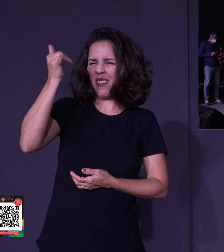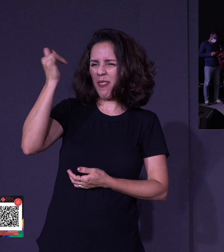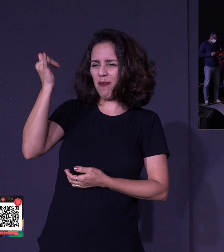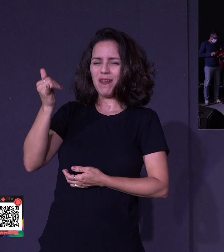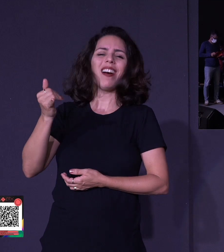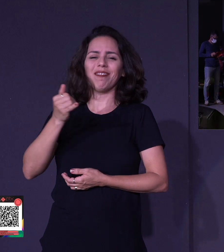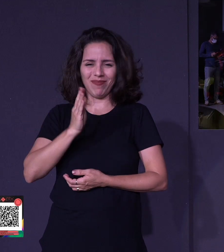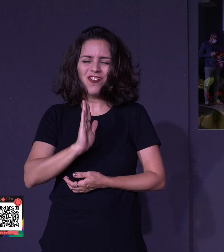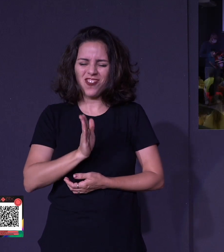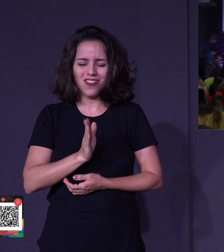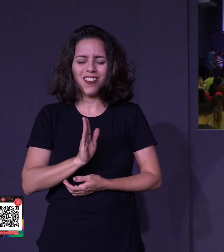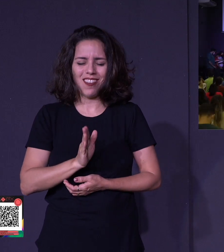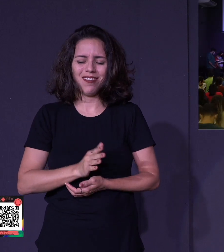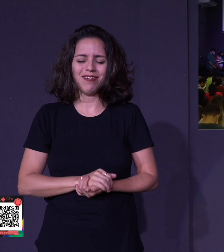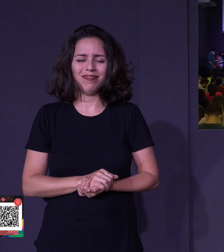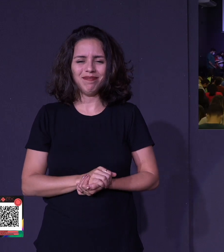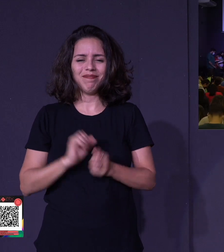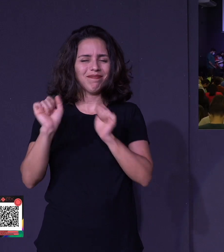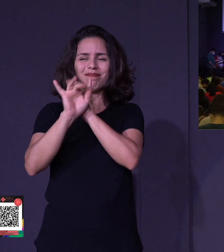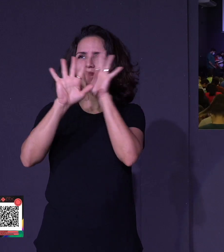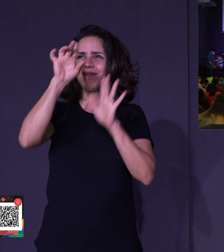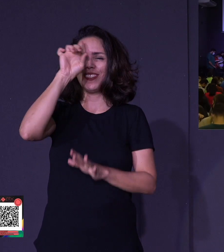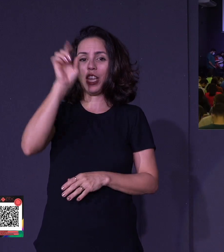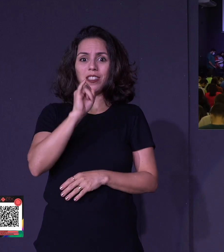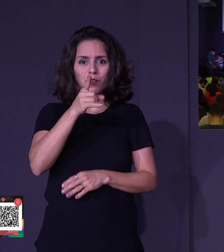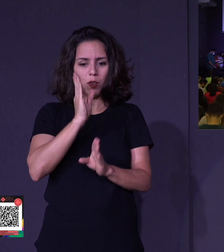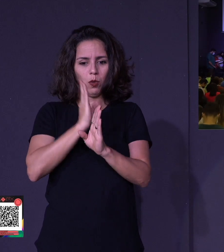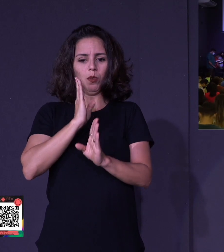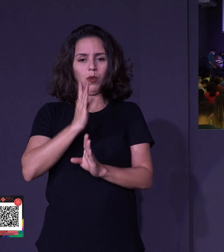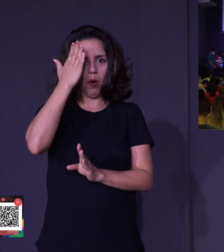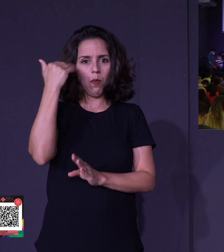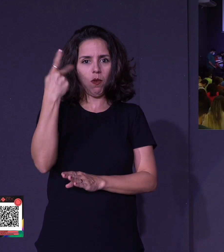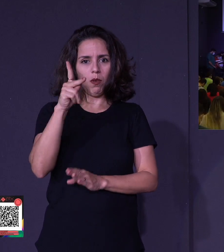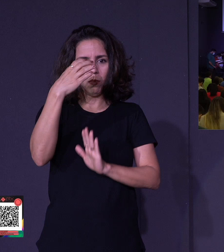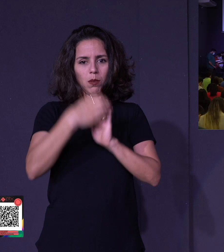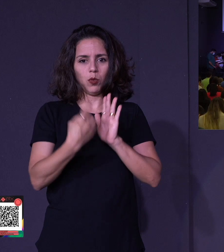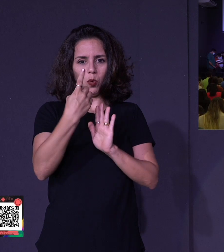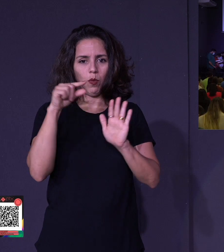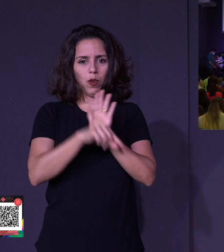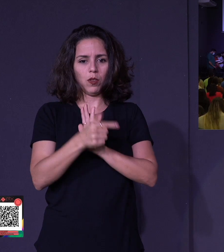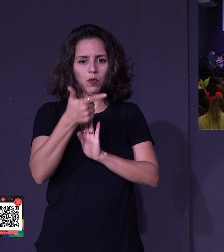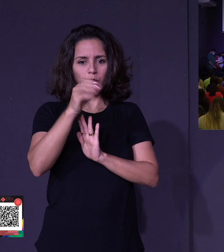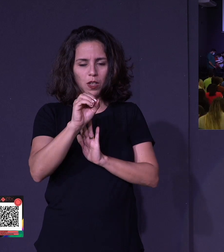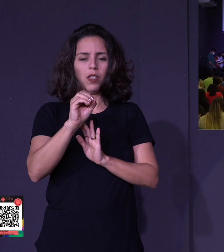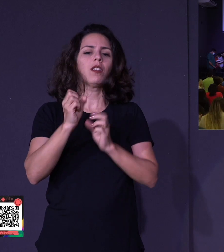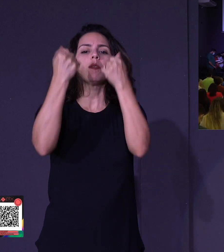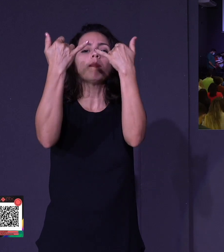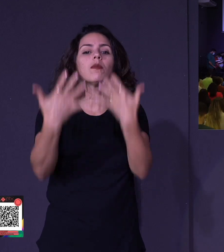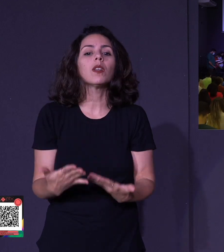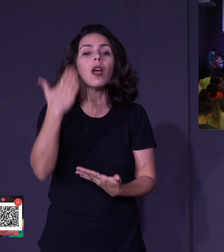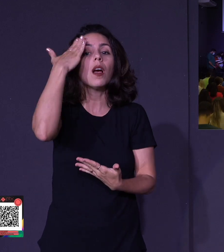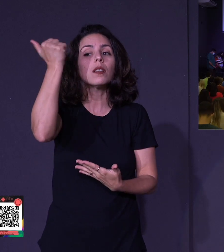Deus. Se você achou Provérbios capítulo 1, diga amém. Verso 20. A sabedoria clama em alta voz